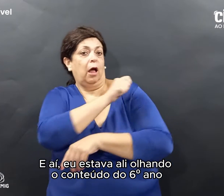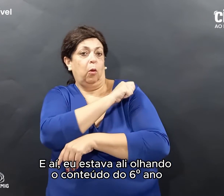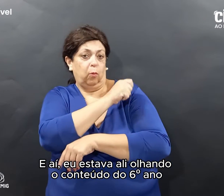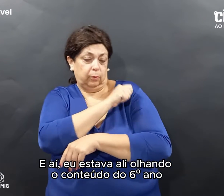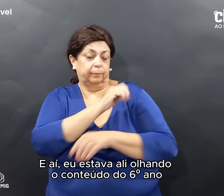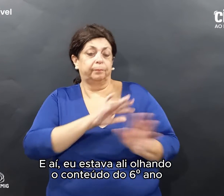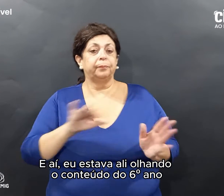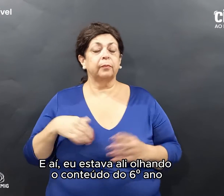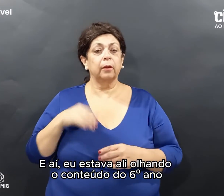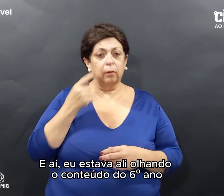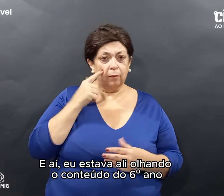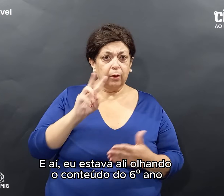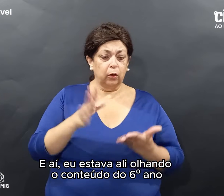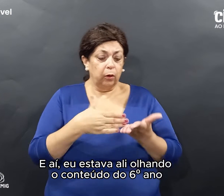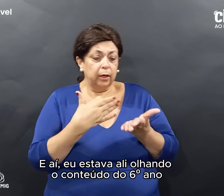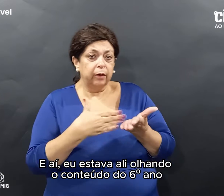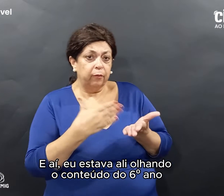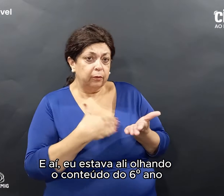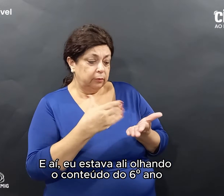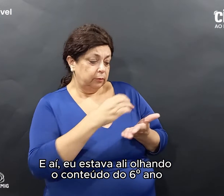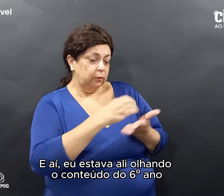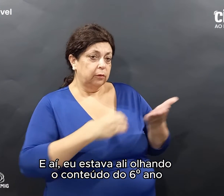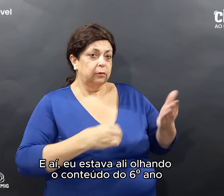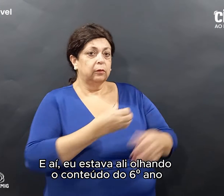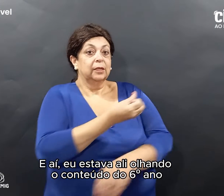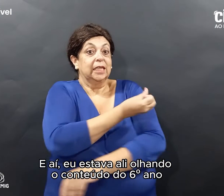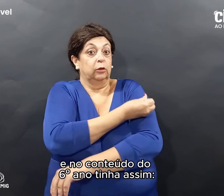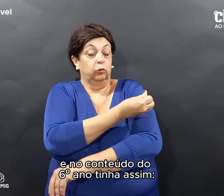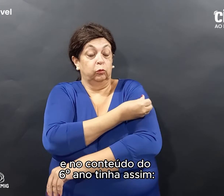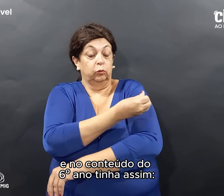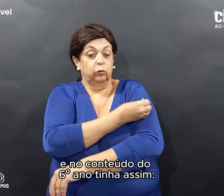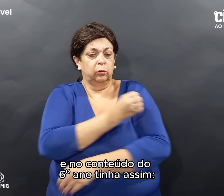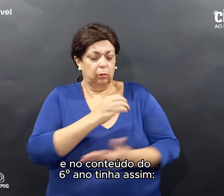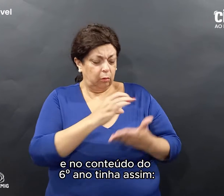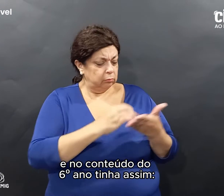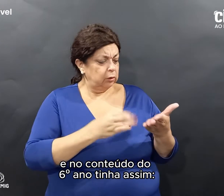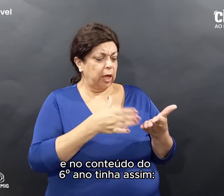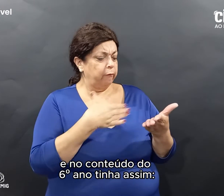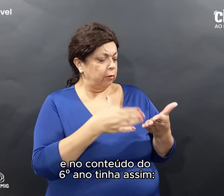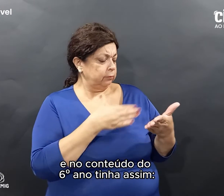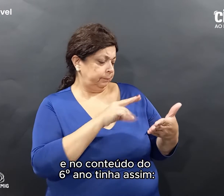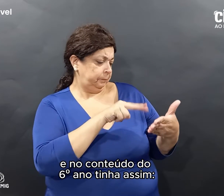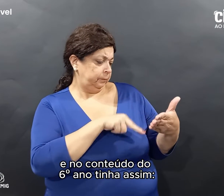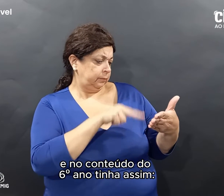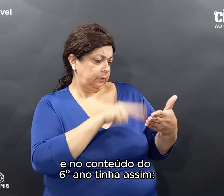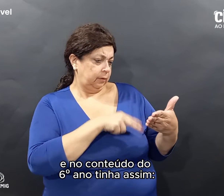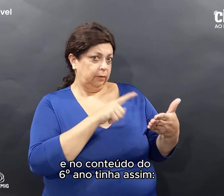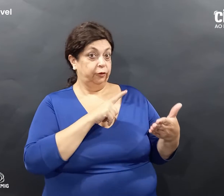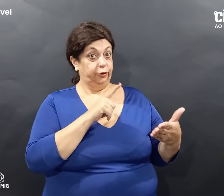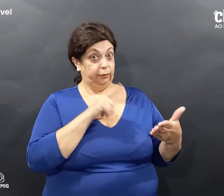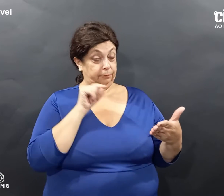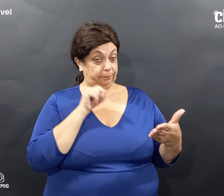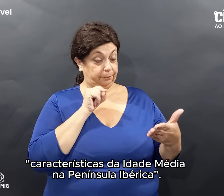ali olhando o conteúdo do 6º ano. E no conteúdo do 6º ano tinha